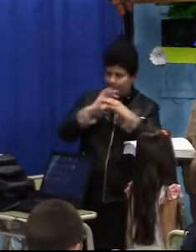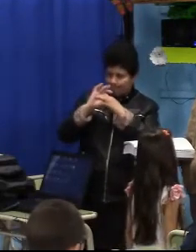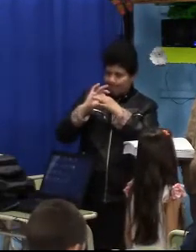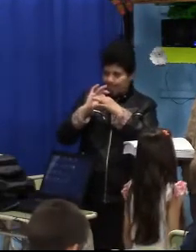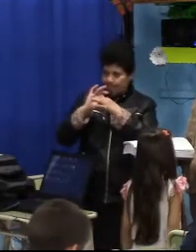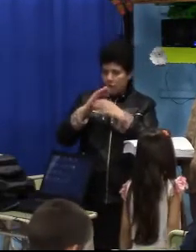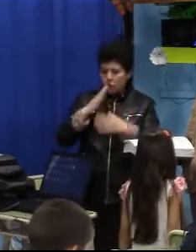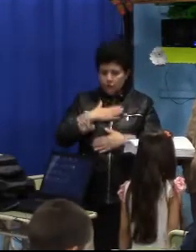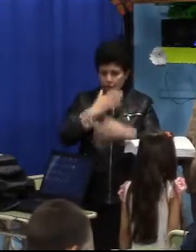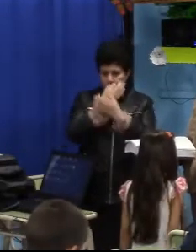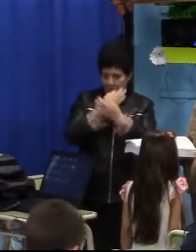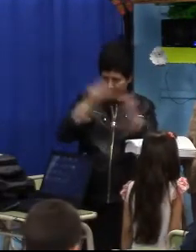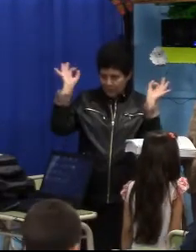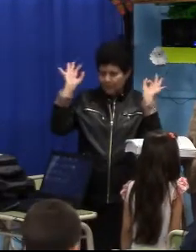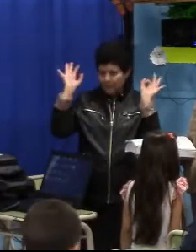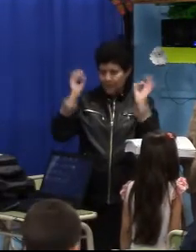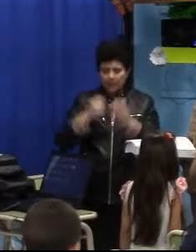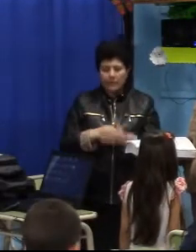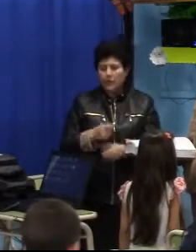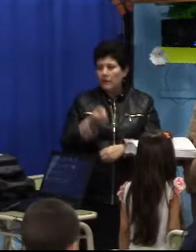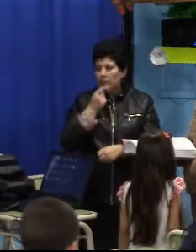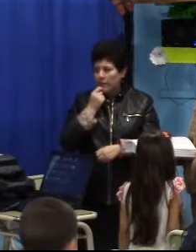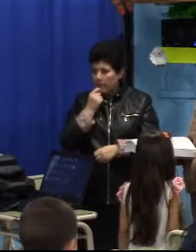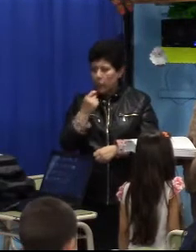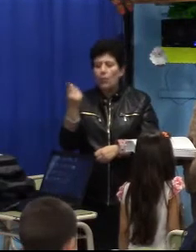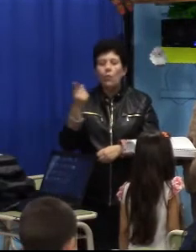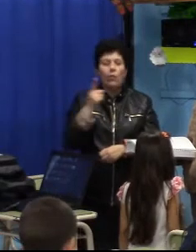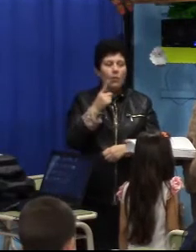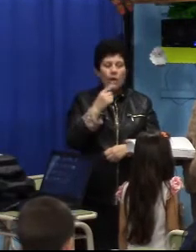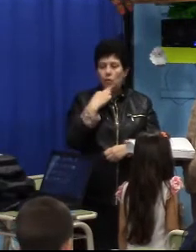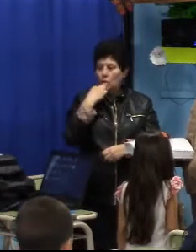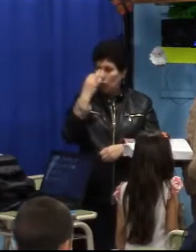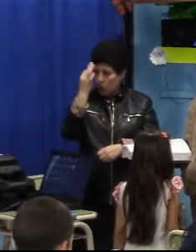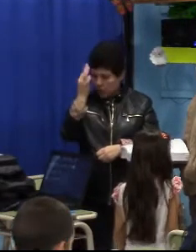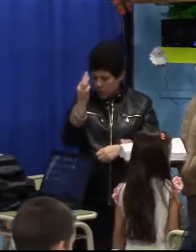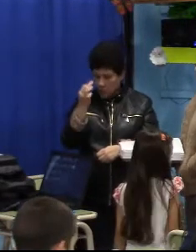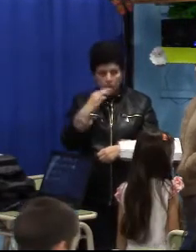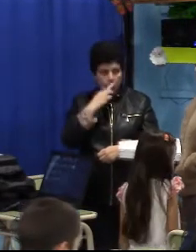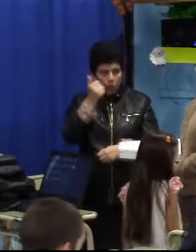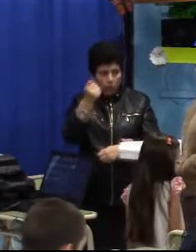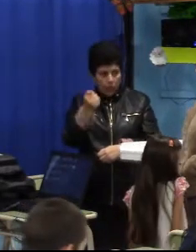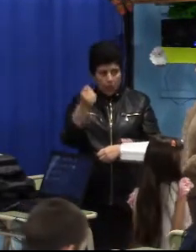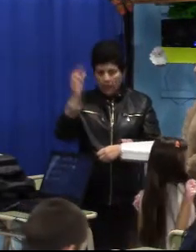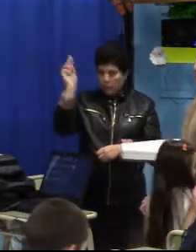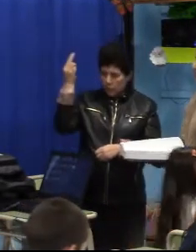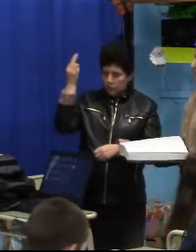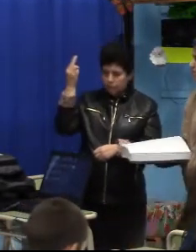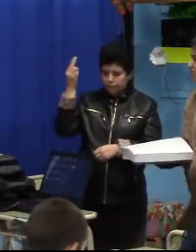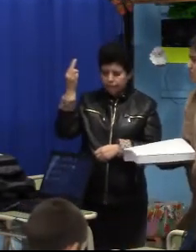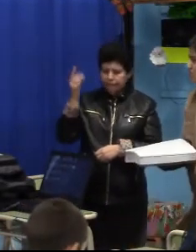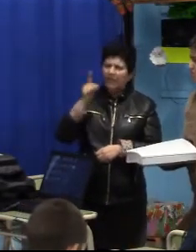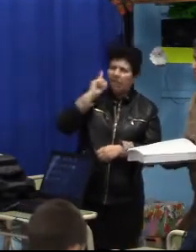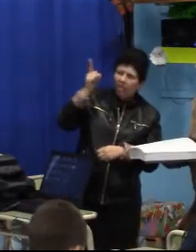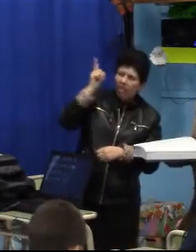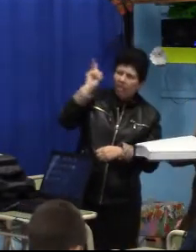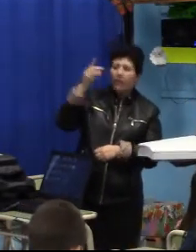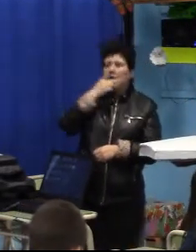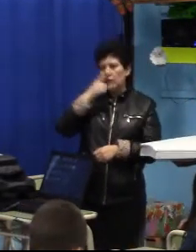Por ejemplo, cuando murió su hija, en lugar de renegar contra